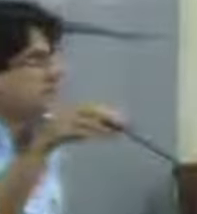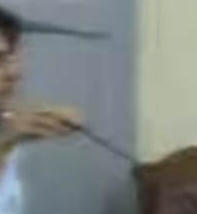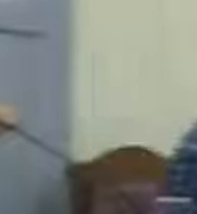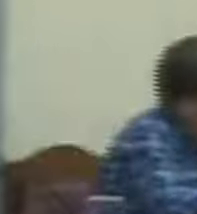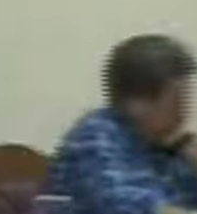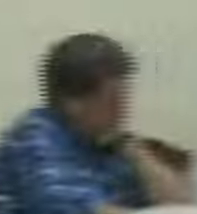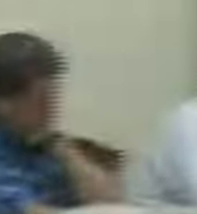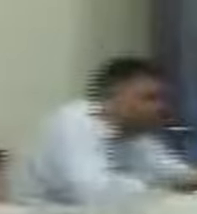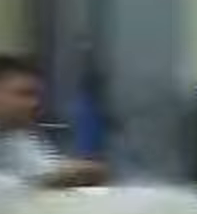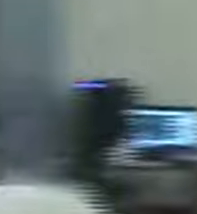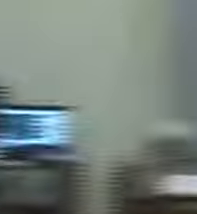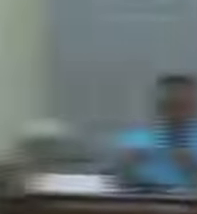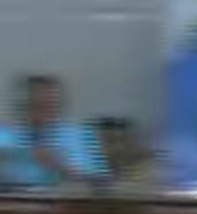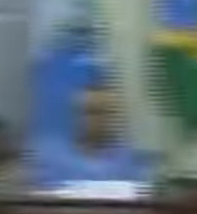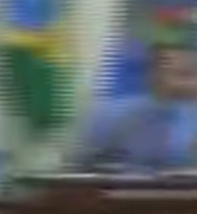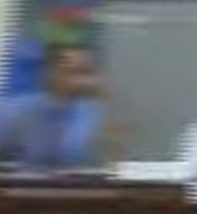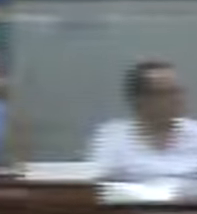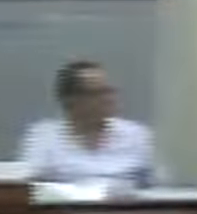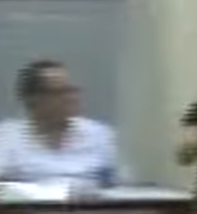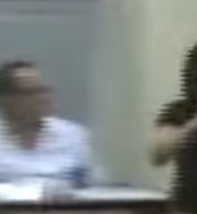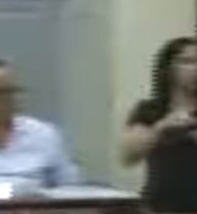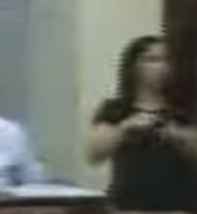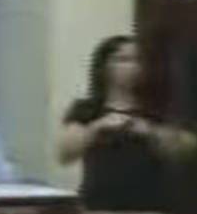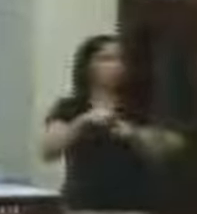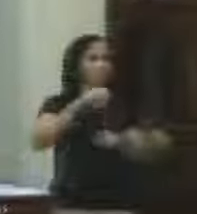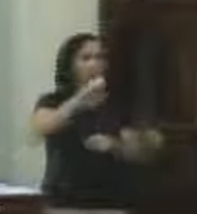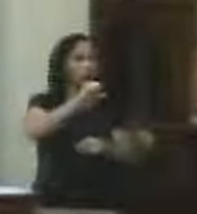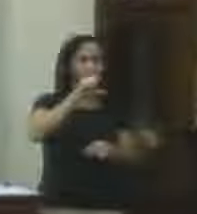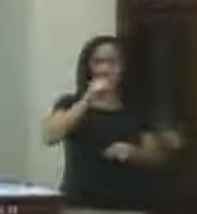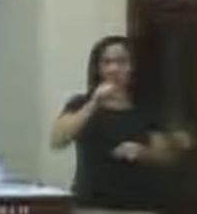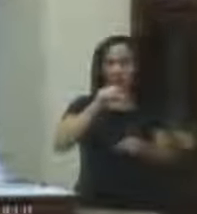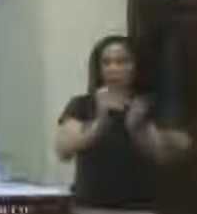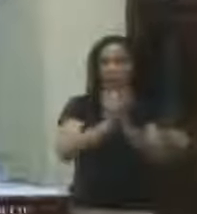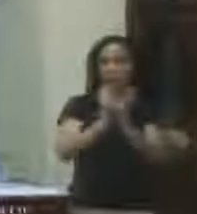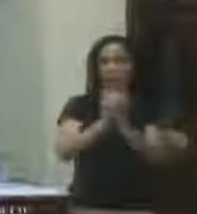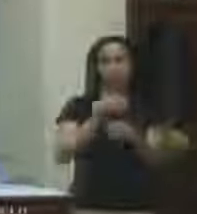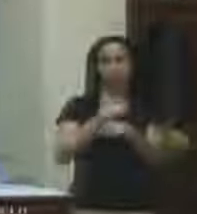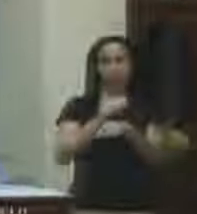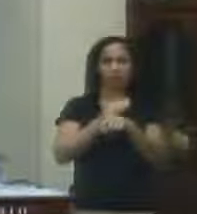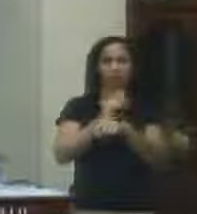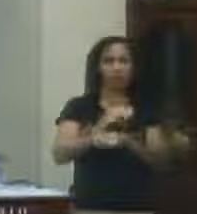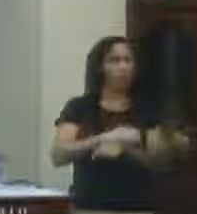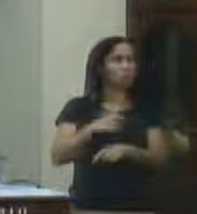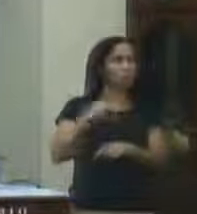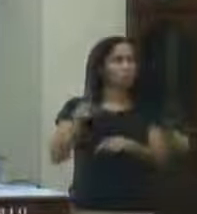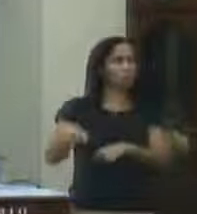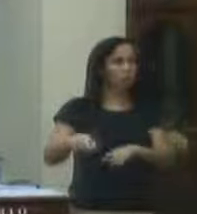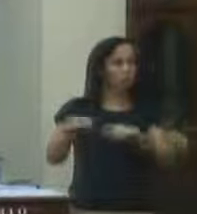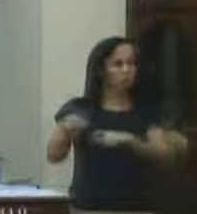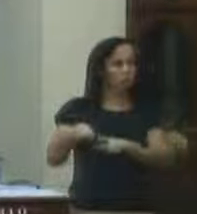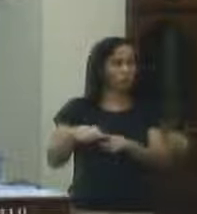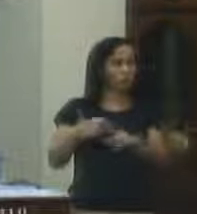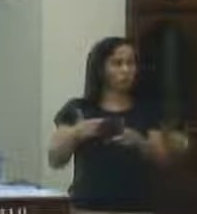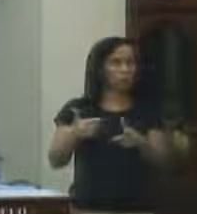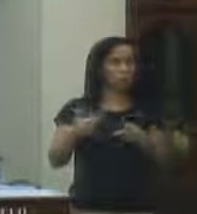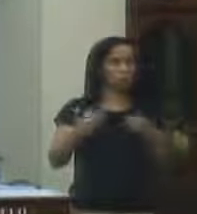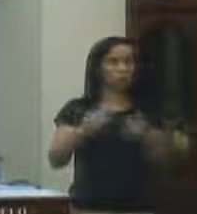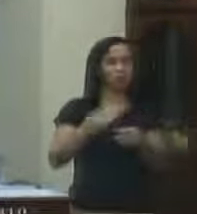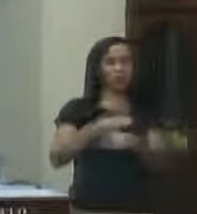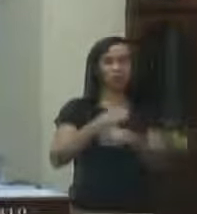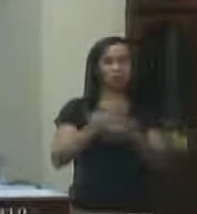que são 150, no grupo tem 98 associados, fora alguns da zona rural, outros comerciantes que não têm o